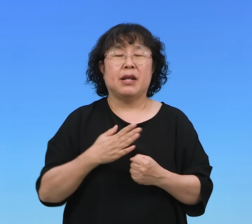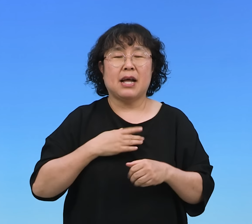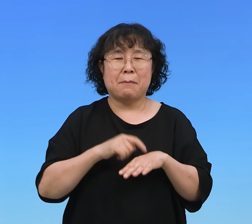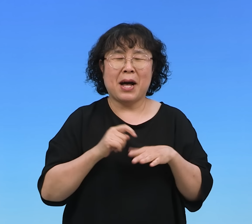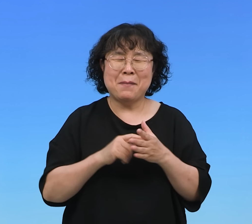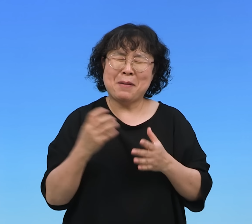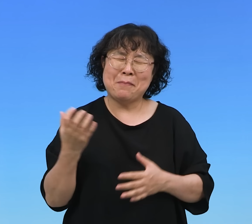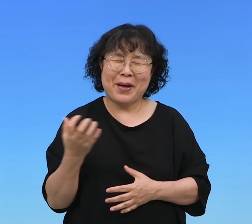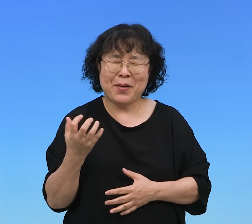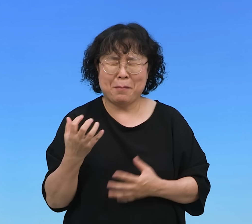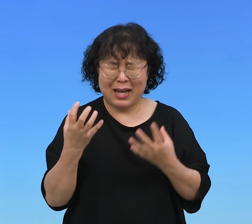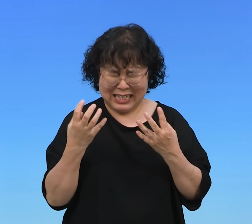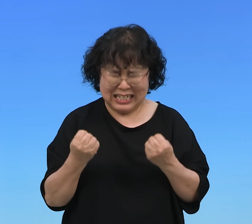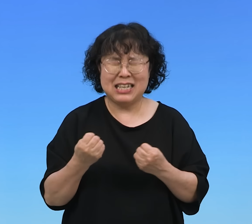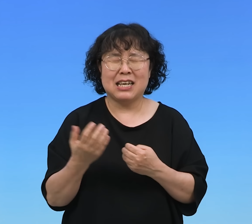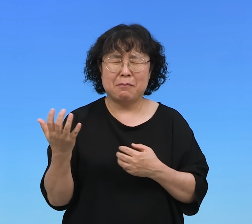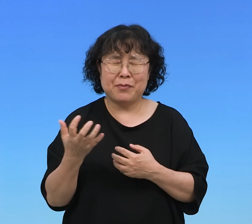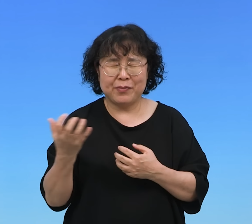아파요